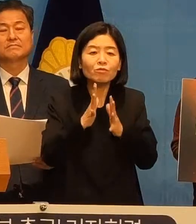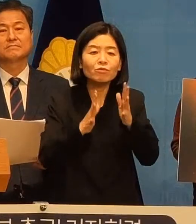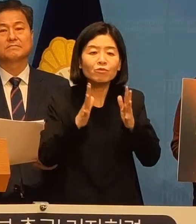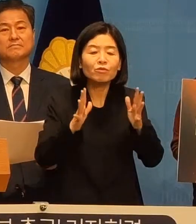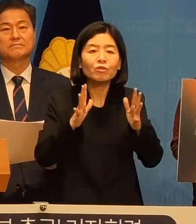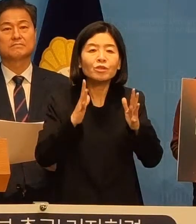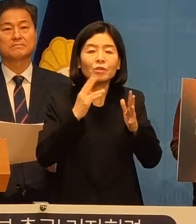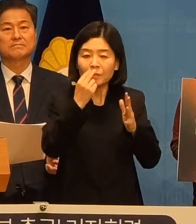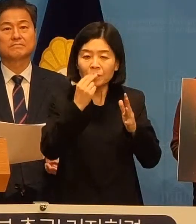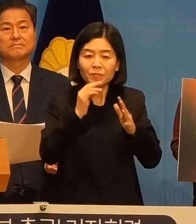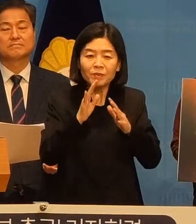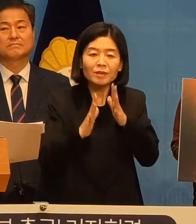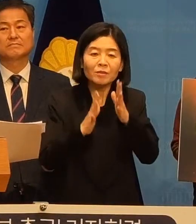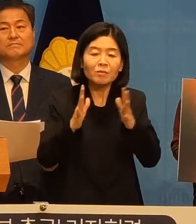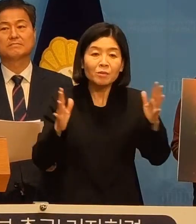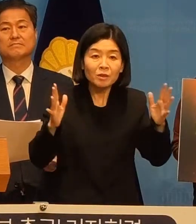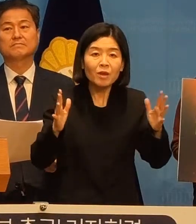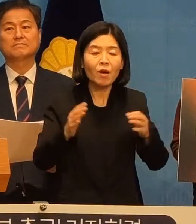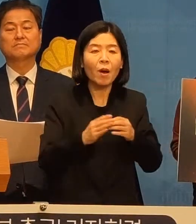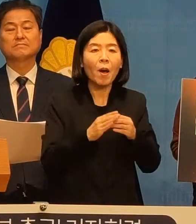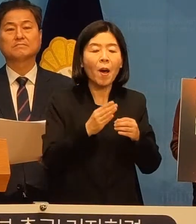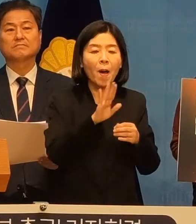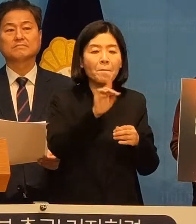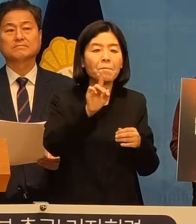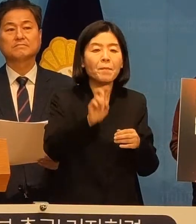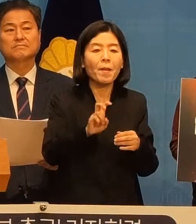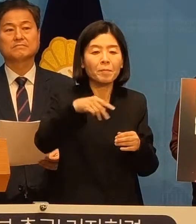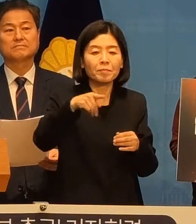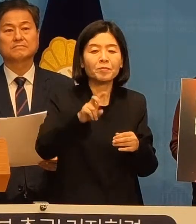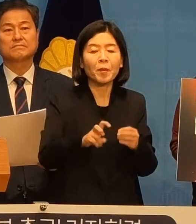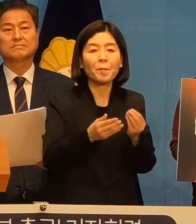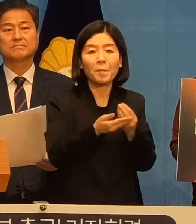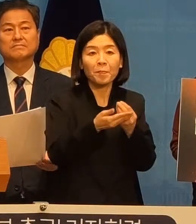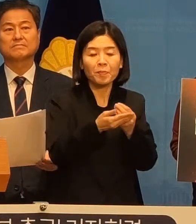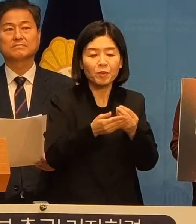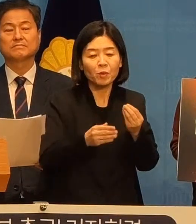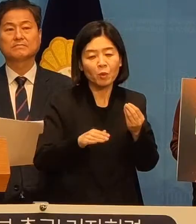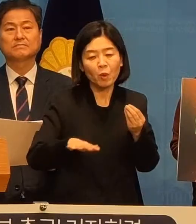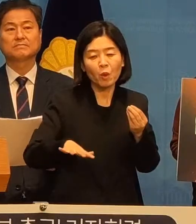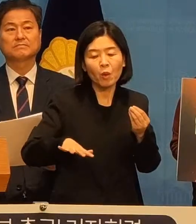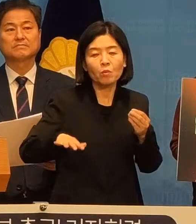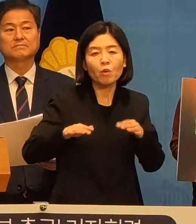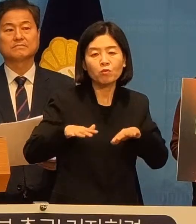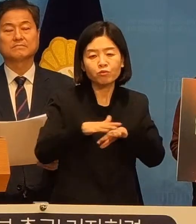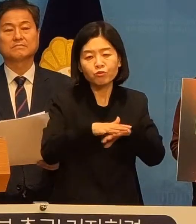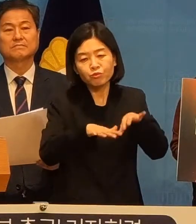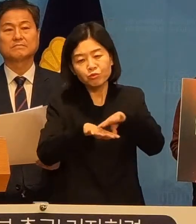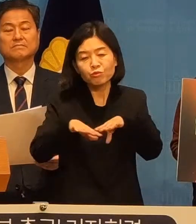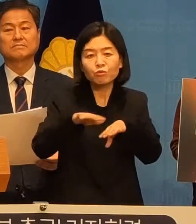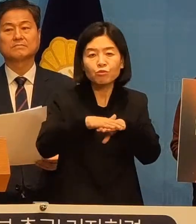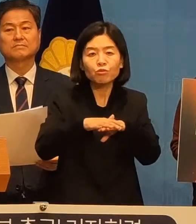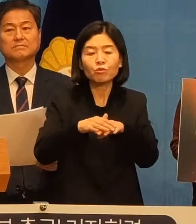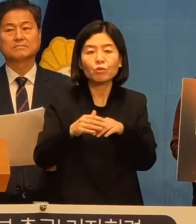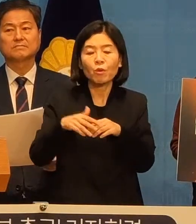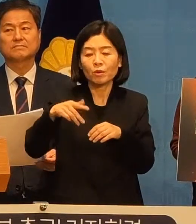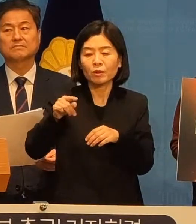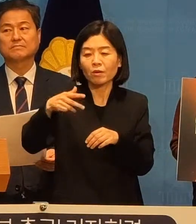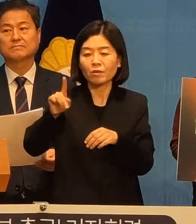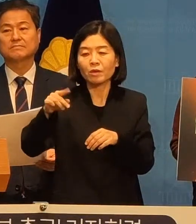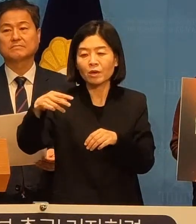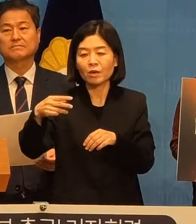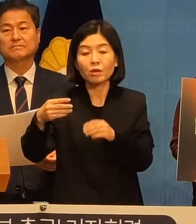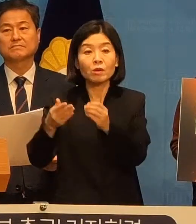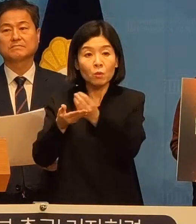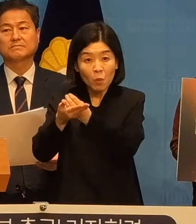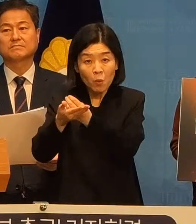계속 퇴적이 되고 있고요. 저자도, 중랑천과 한강이 만나는 저자도도 마찬가지입니다.